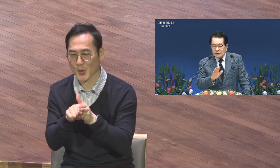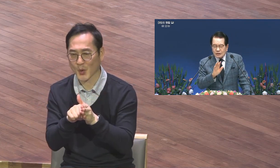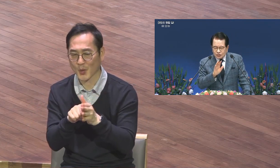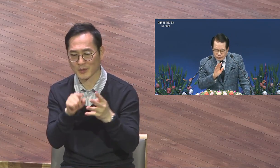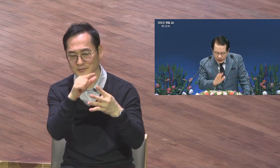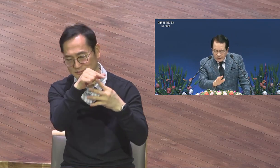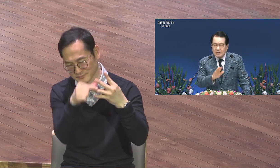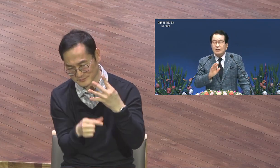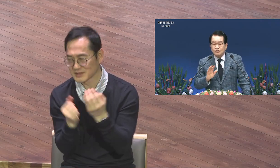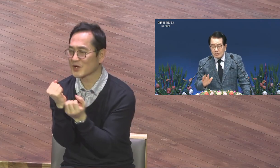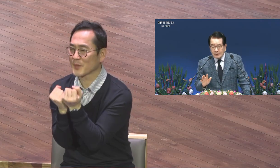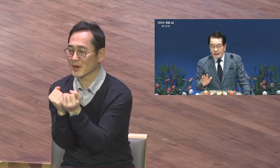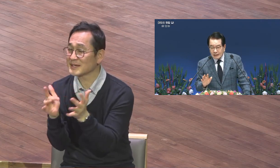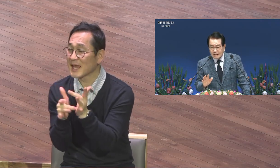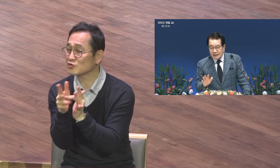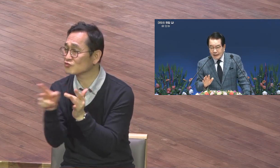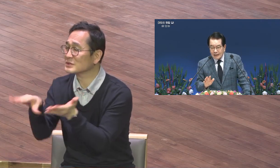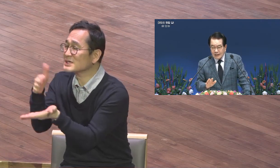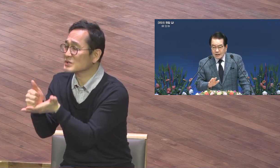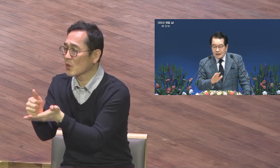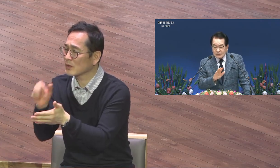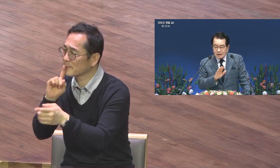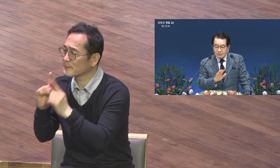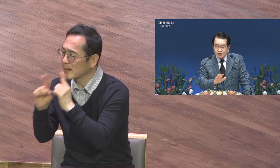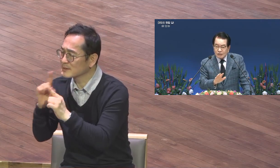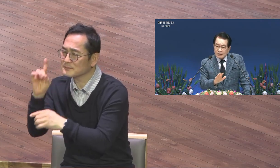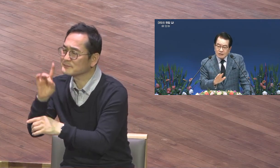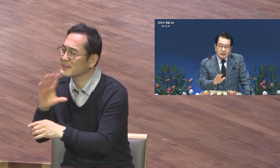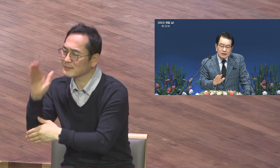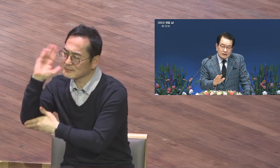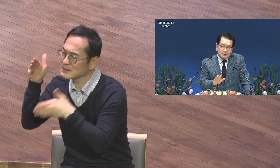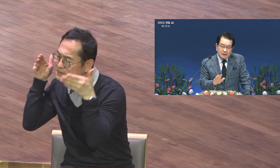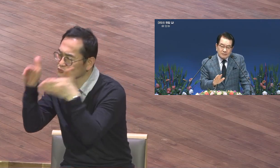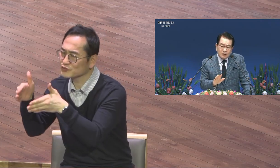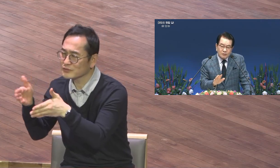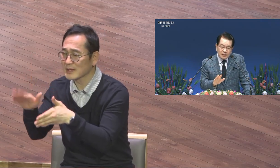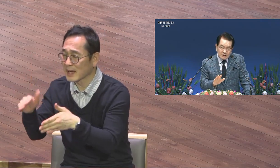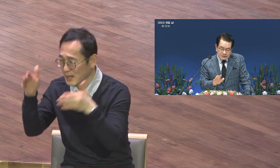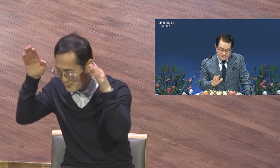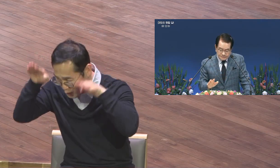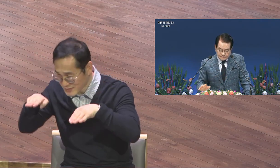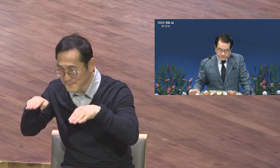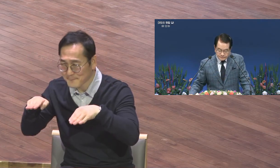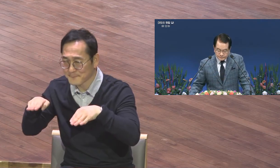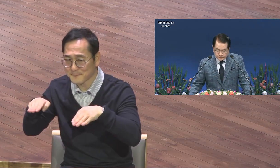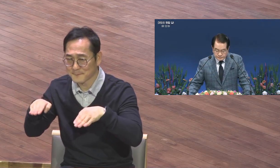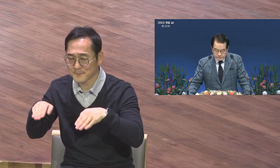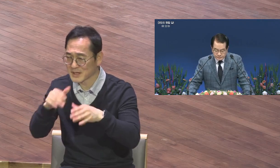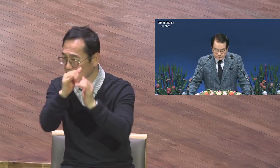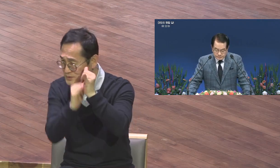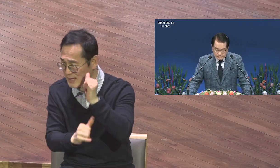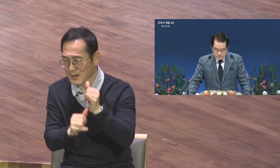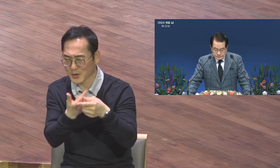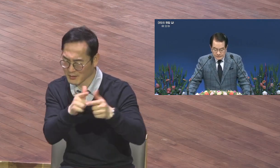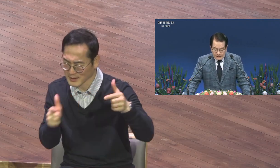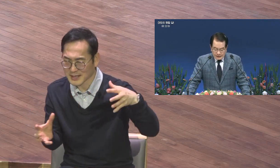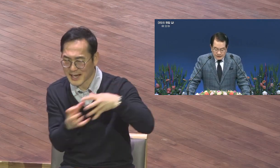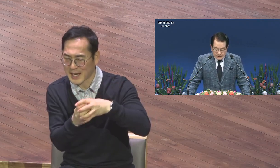되거든. 예수만이 그리스도를 말해야 되는데 이게 이제 무슬림까지 건드려야 된단 말이야. 마호메까지.